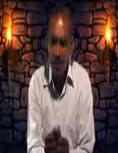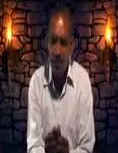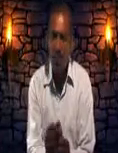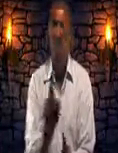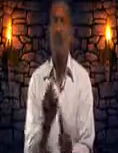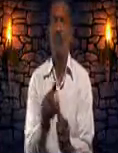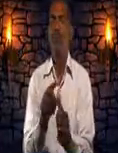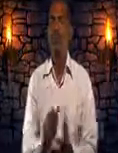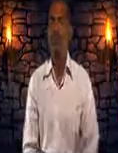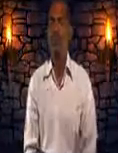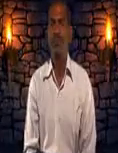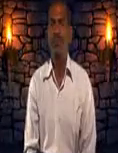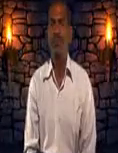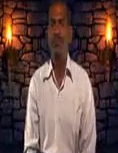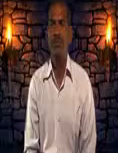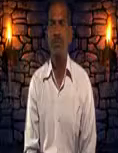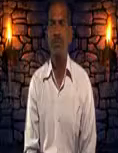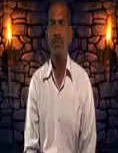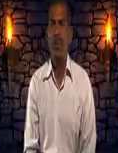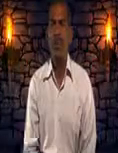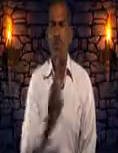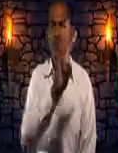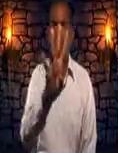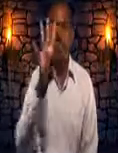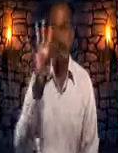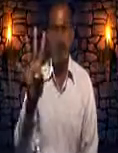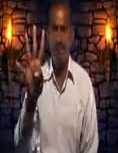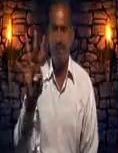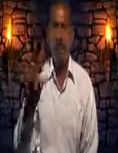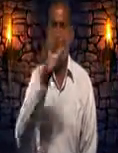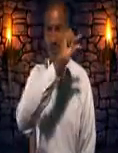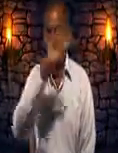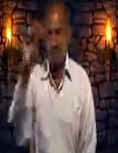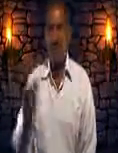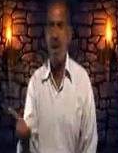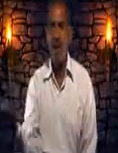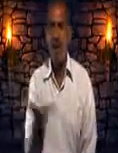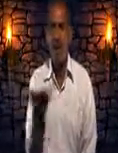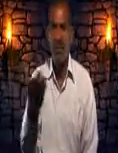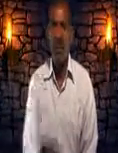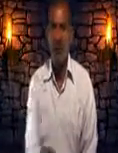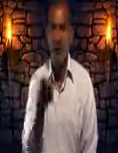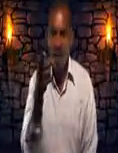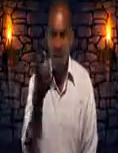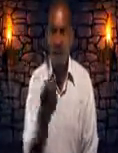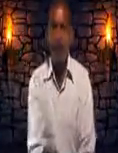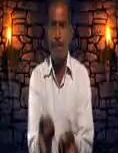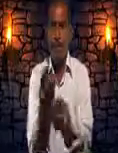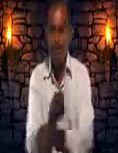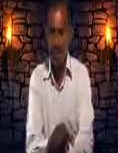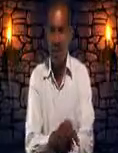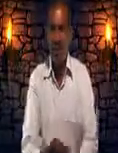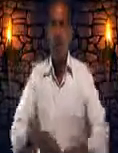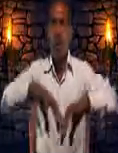செய்ய மாட்டாரே என்றான். வசனம் 34. அவர்கள் அவனுக்கு பிரதியுத்தரமாக,